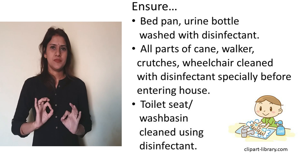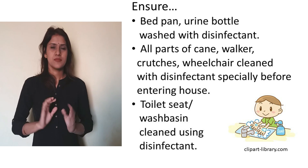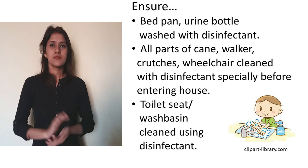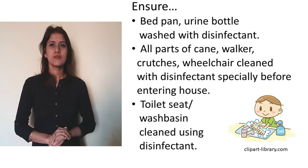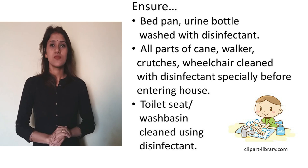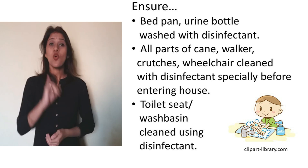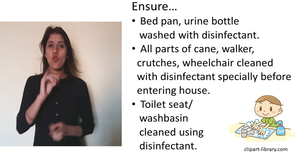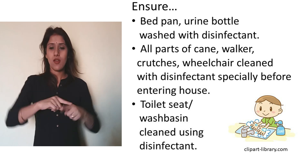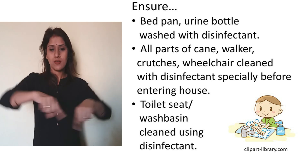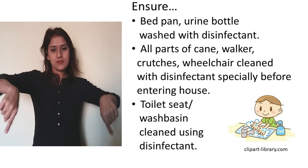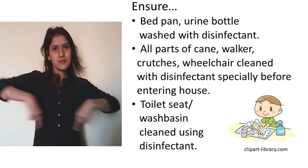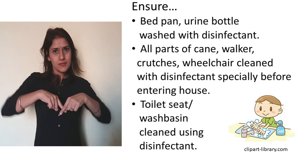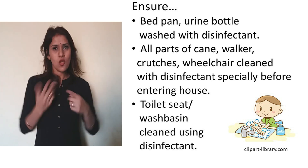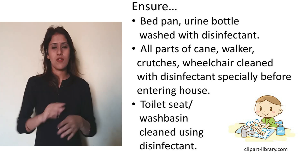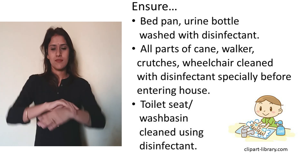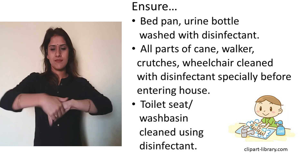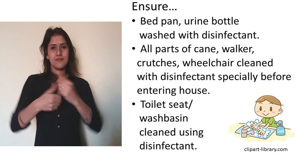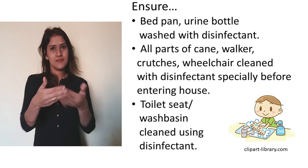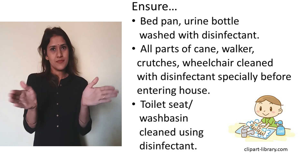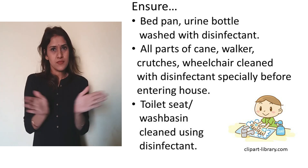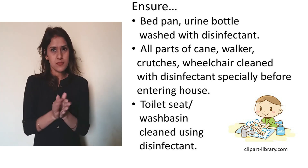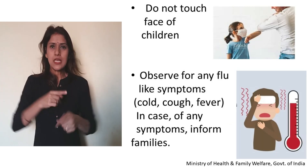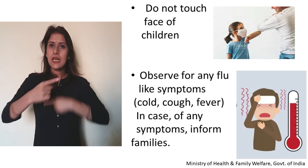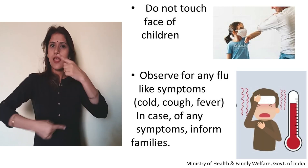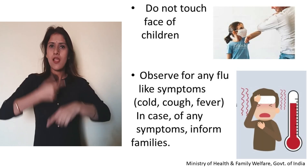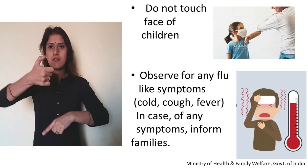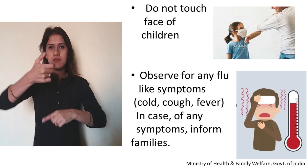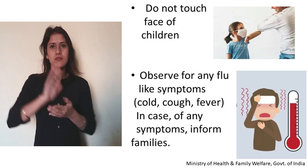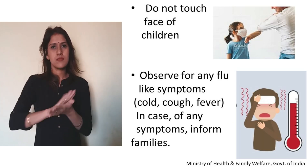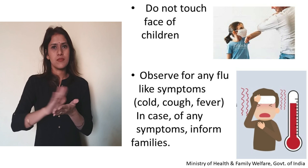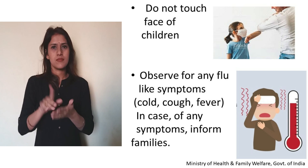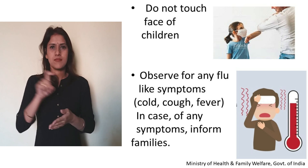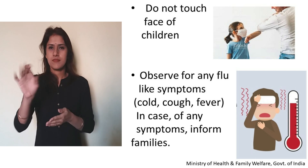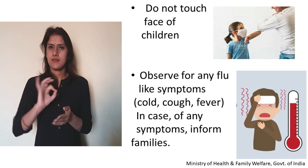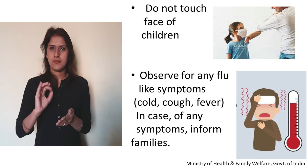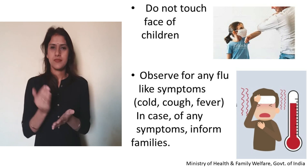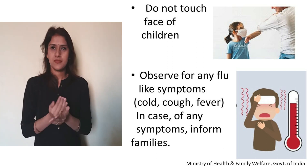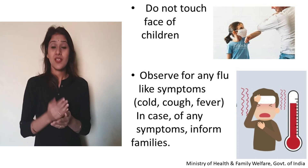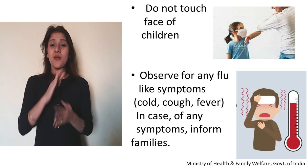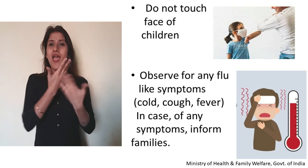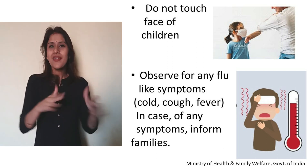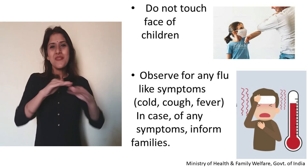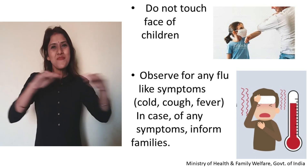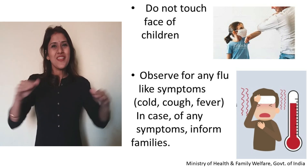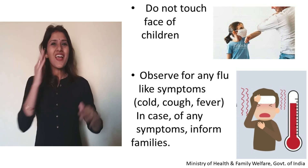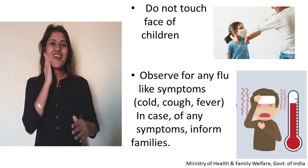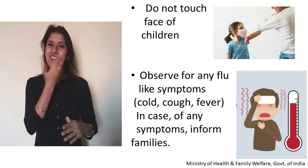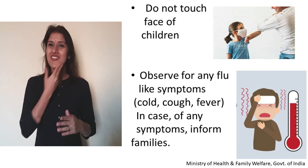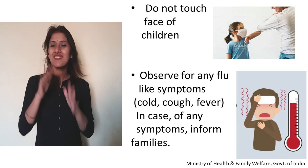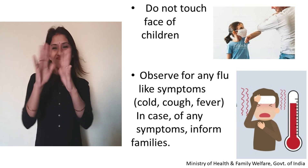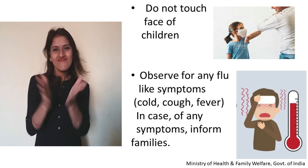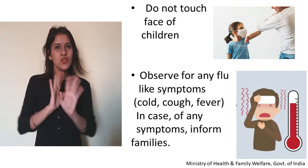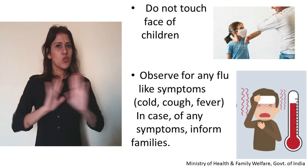टॉयलेट सीट और वॉश बेसिन को नियमित रूप से कीटाणुनाशक से साफ रखें। बच्चों का चेहरा छूने से बचें। यदि